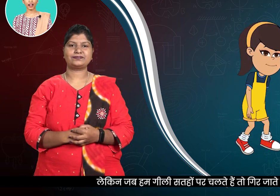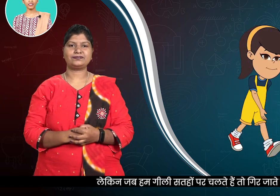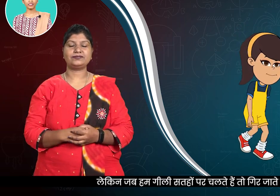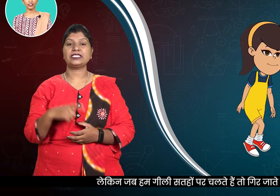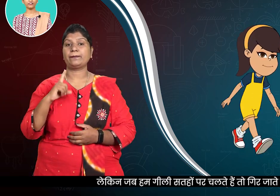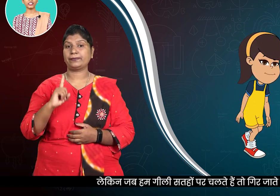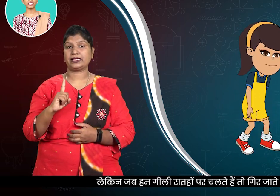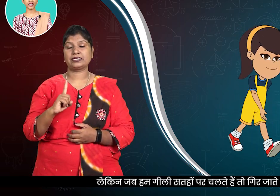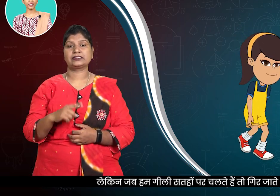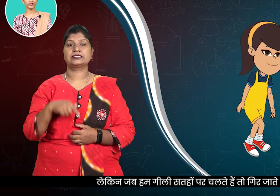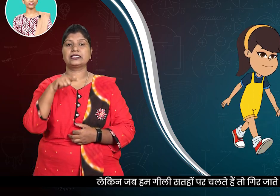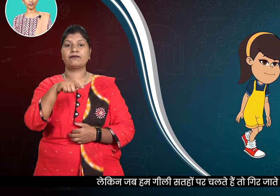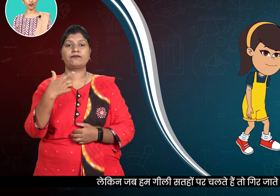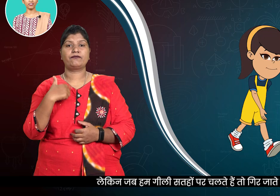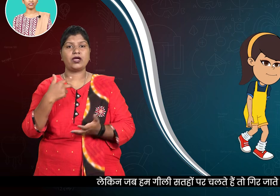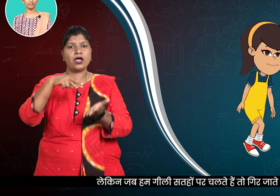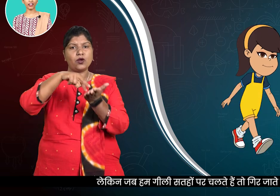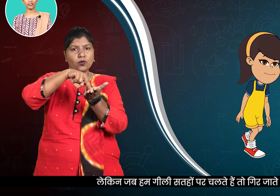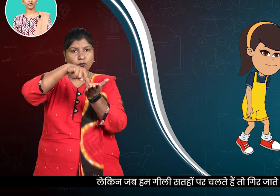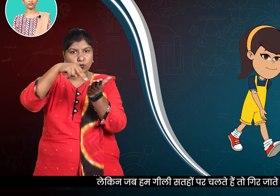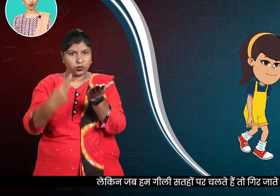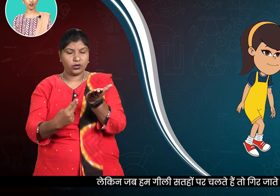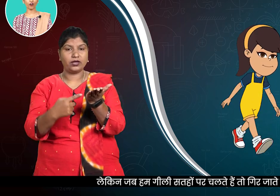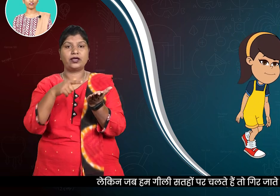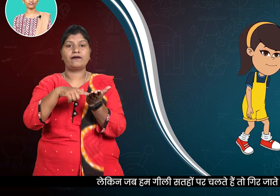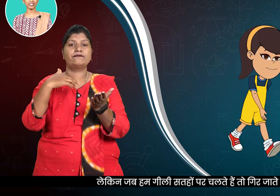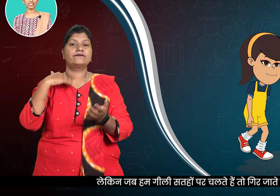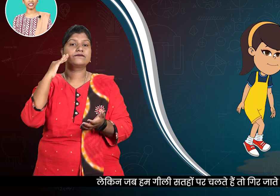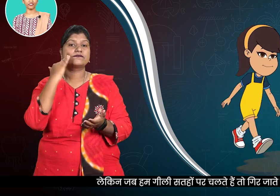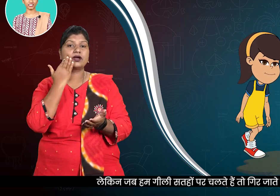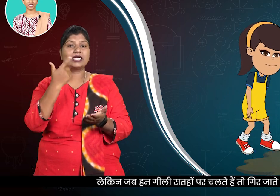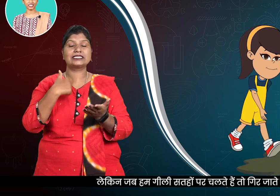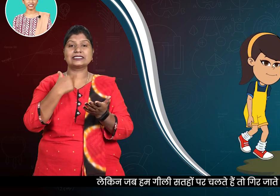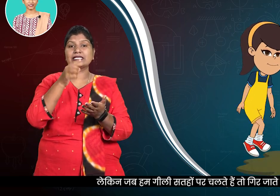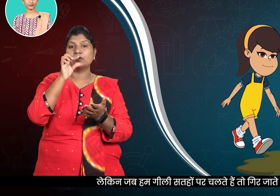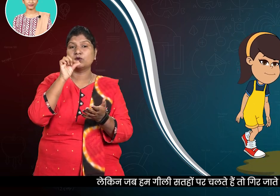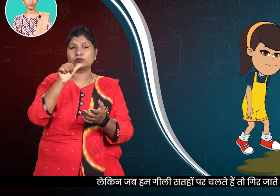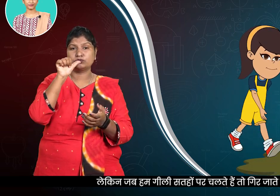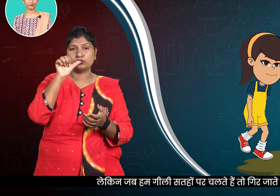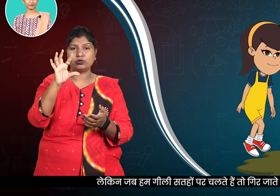लेके जब हम गिली सतहों पर चलते हैं तो गिर जाते हैं